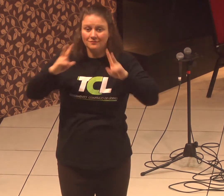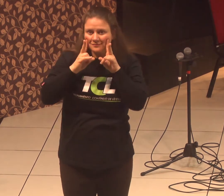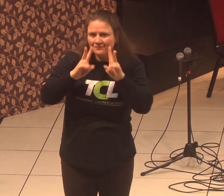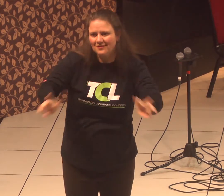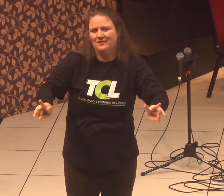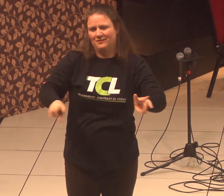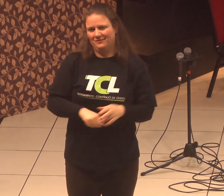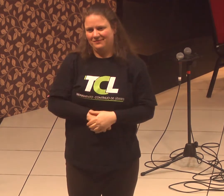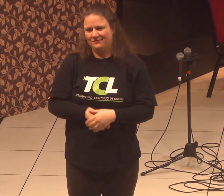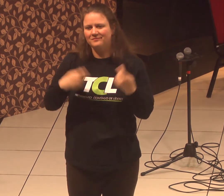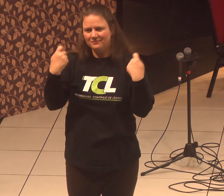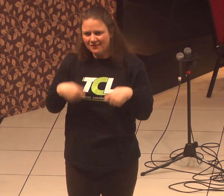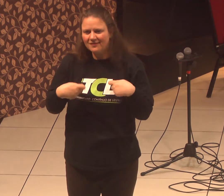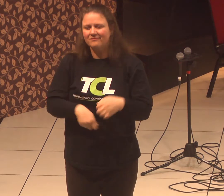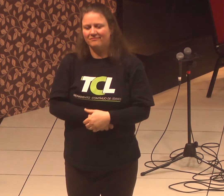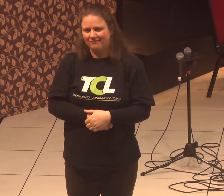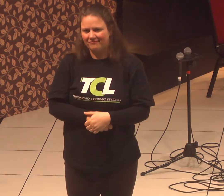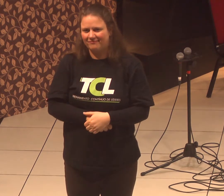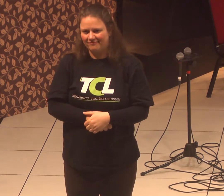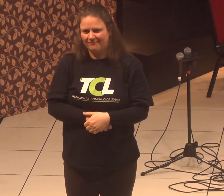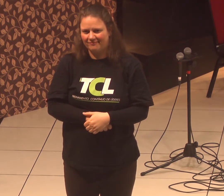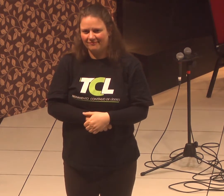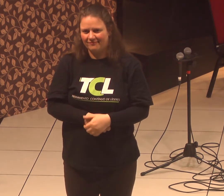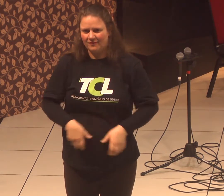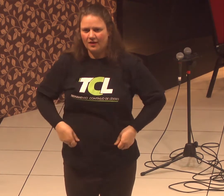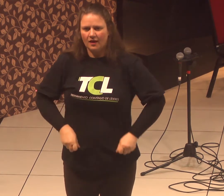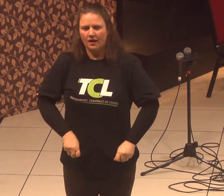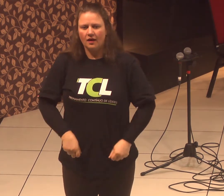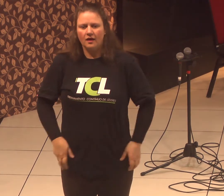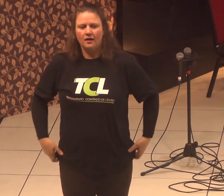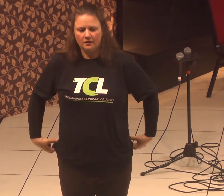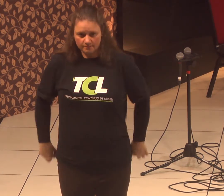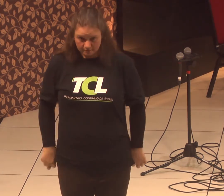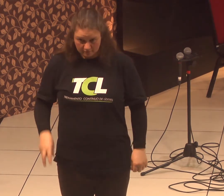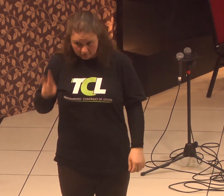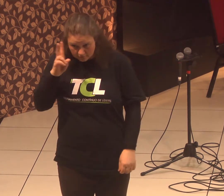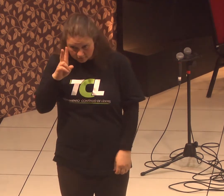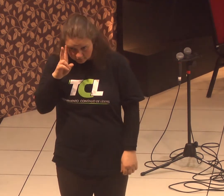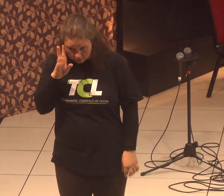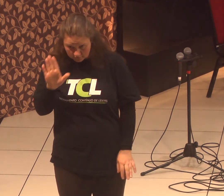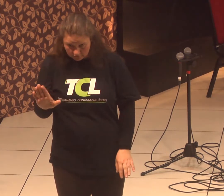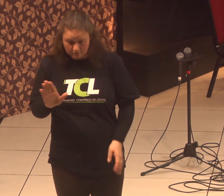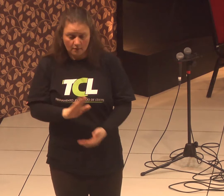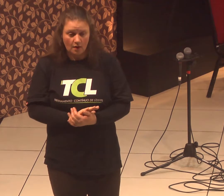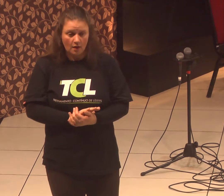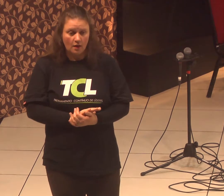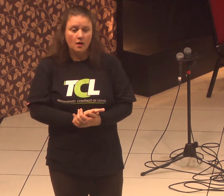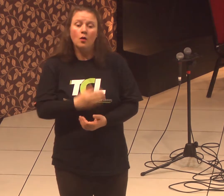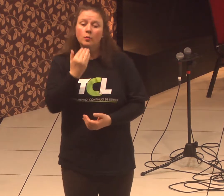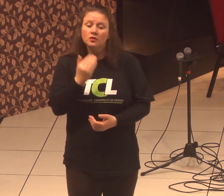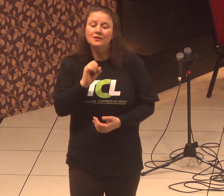Você viu aqui que eu disse, né? Quem não está sentindo dor, continua de pé. Eu disse, não vai ser obrigado a falar.